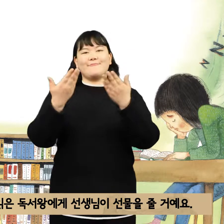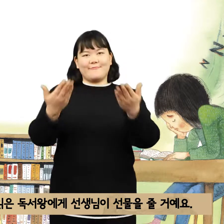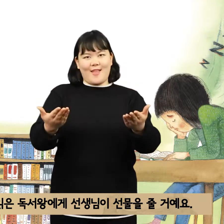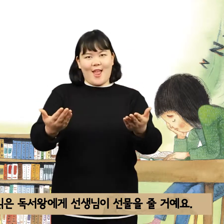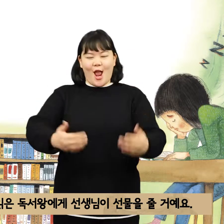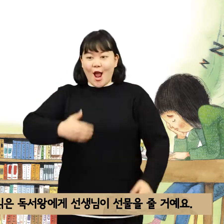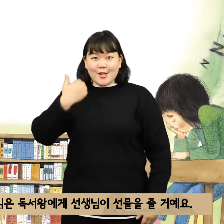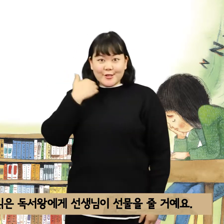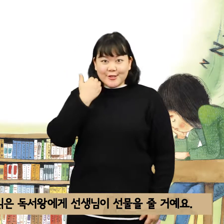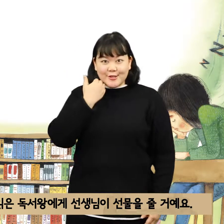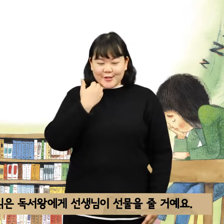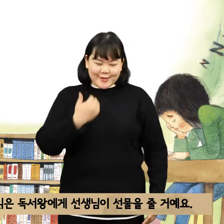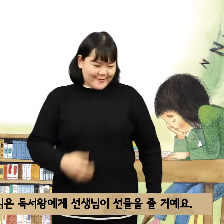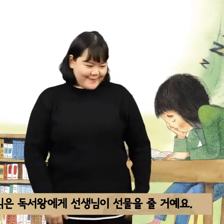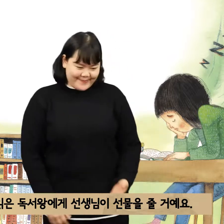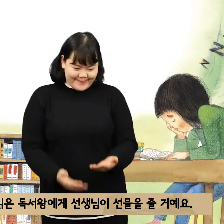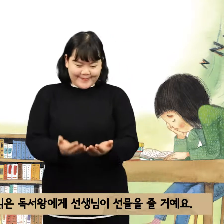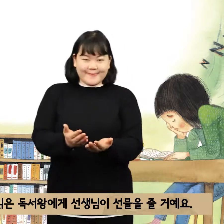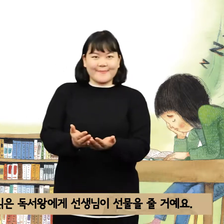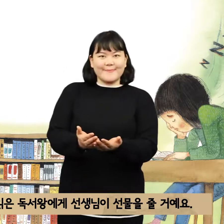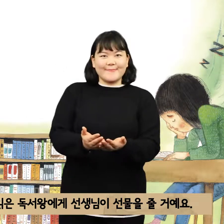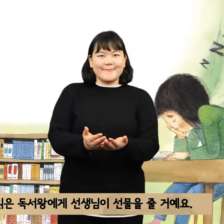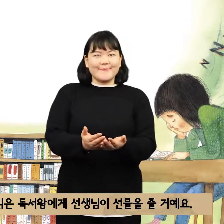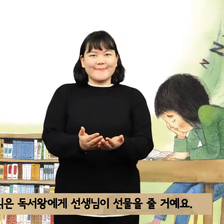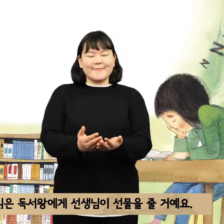선물을 줄 거예요.